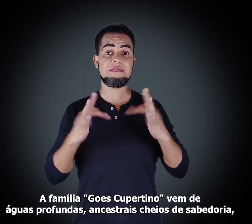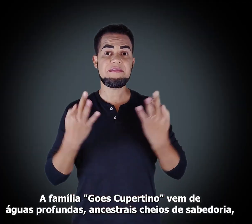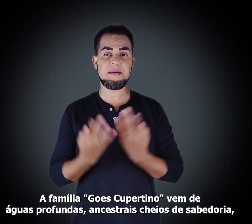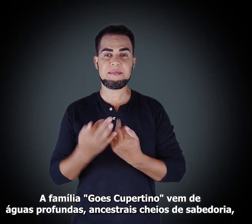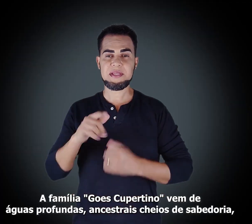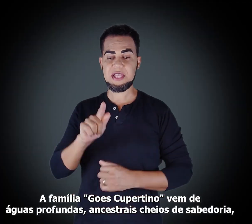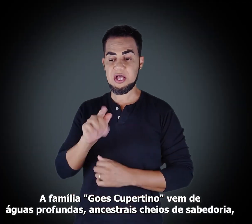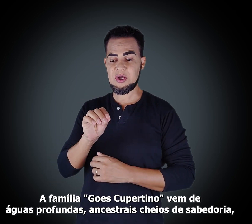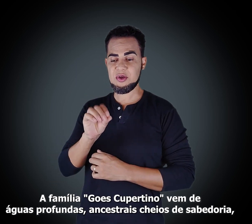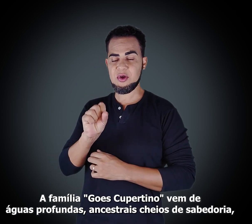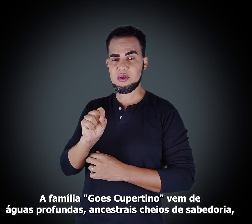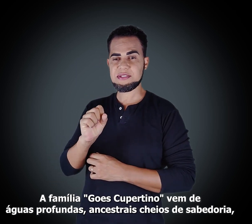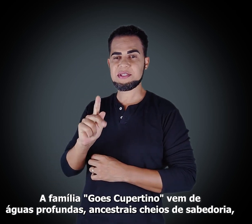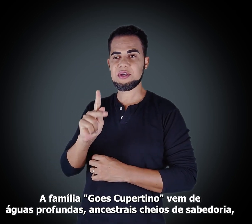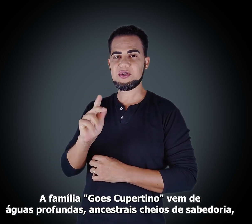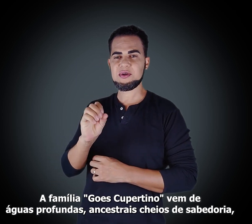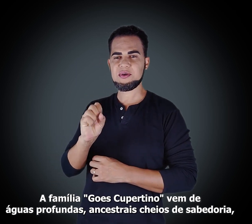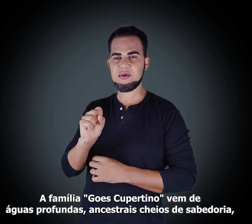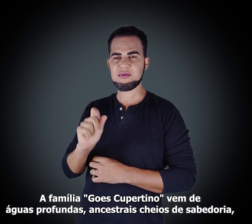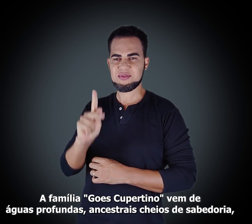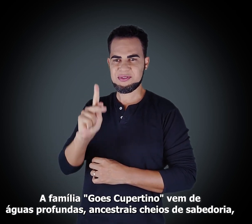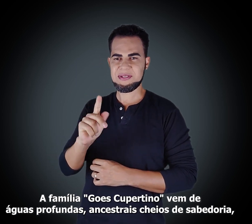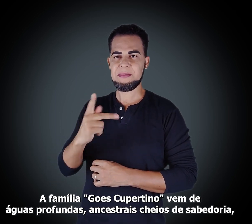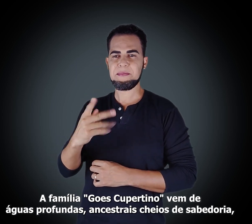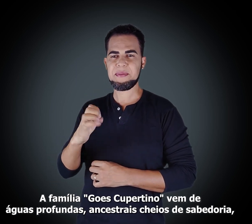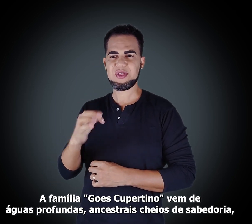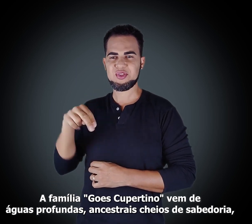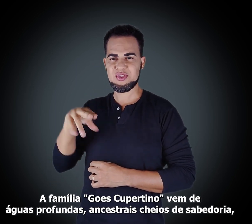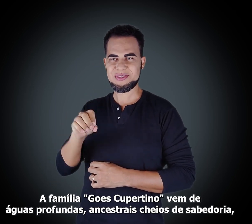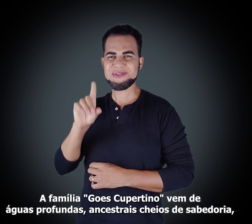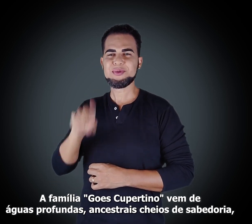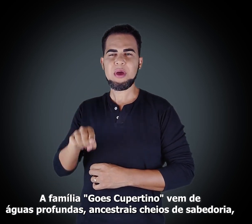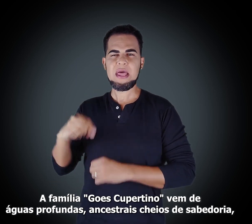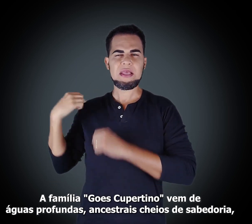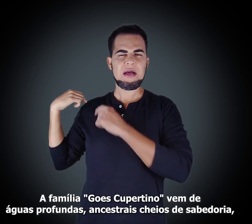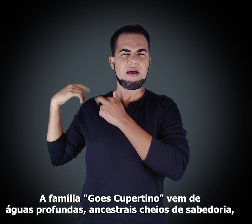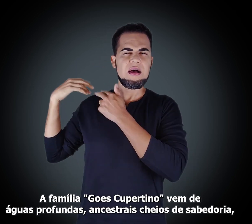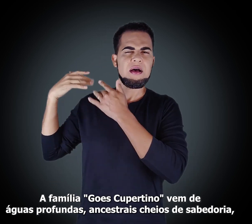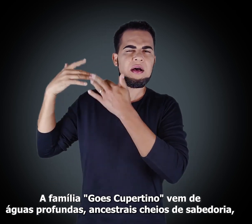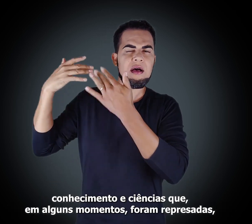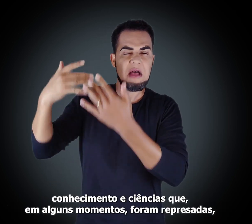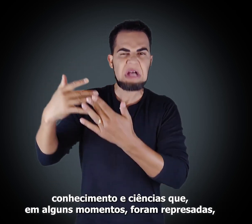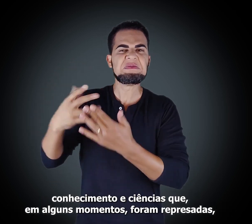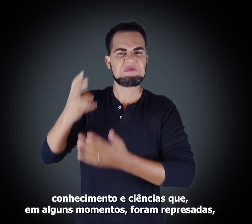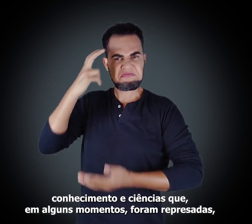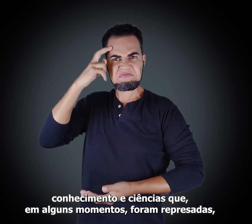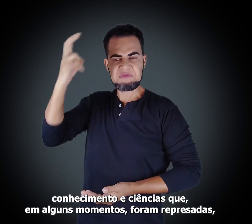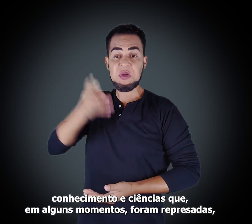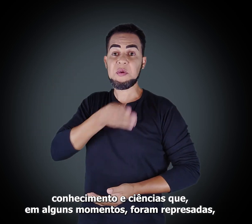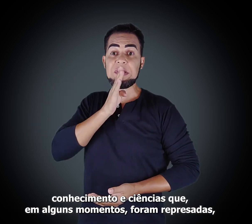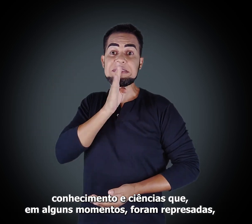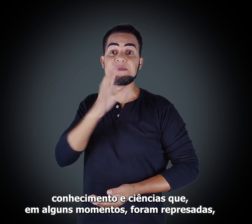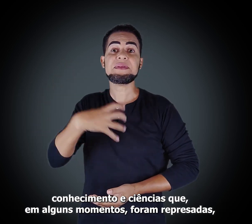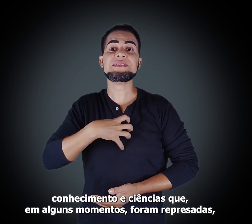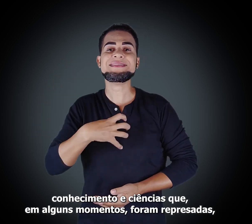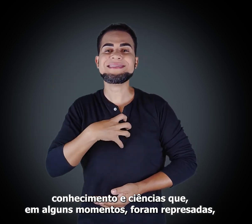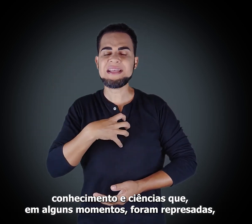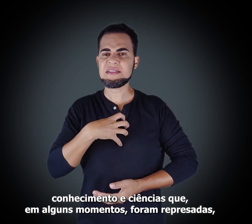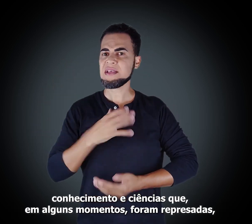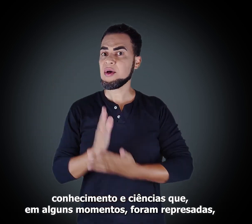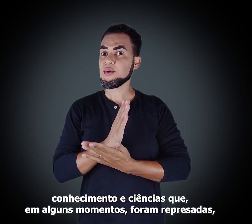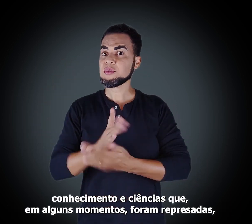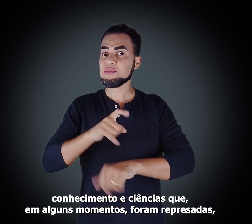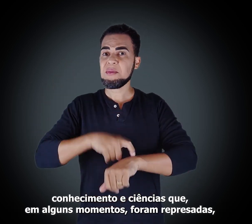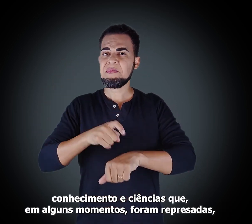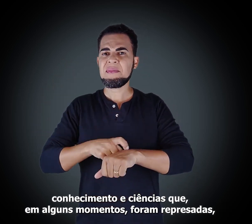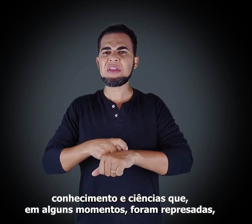A família Góes Cupertino vem de águas profundas, ancestrais e cheias de sabedoria, conhecimento e ciência, que em alguns